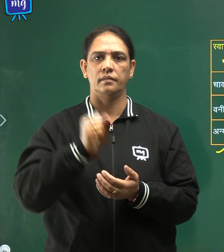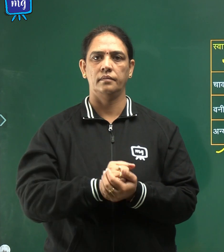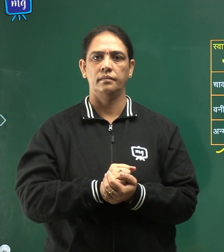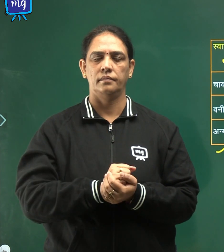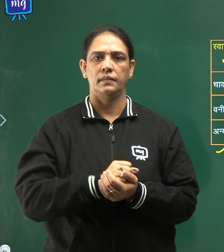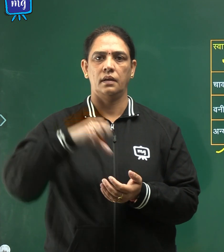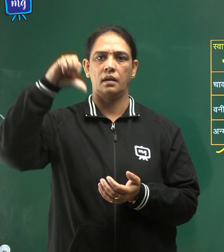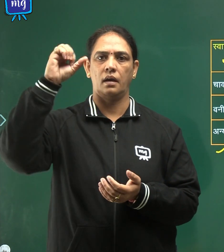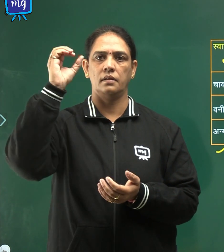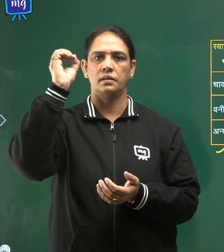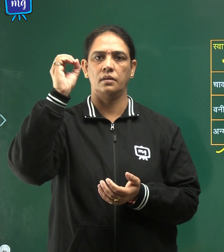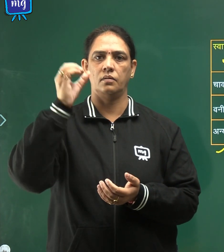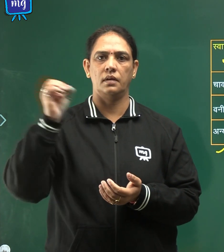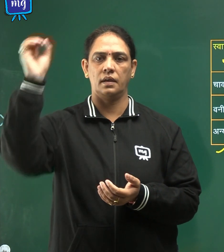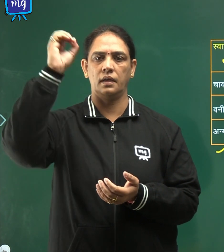90 डिग्री